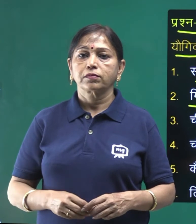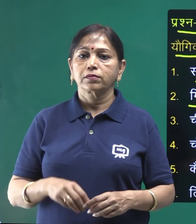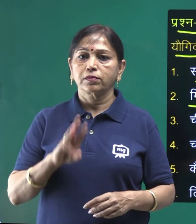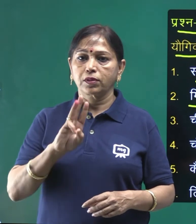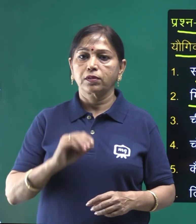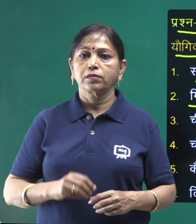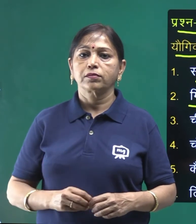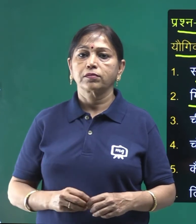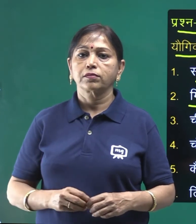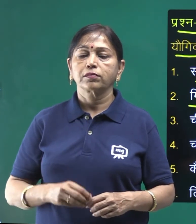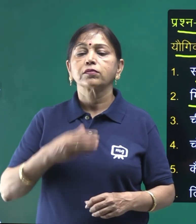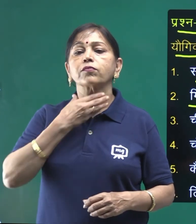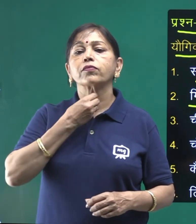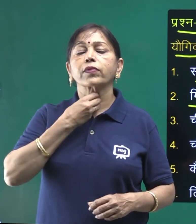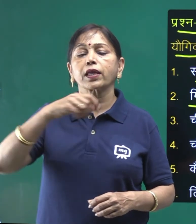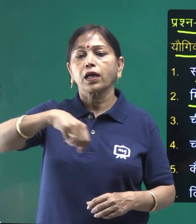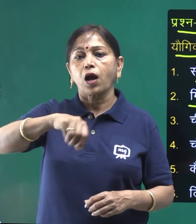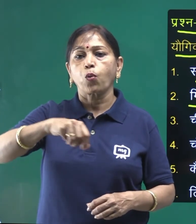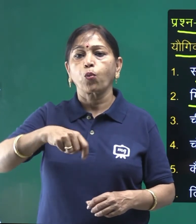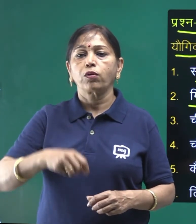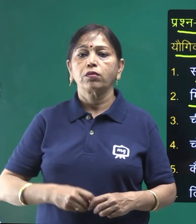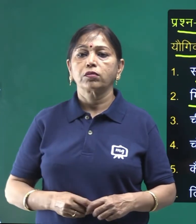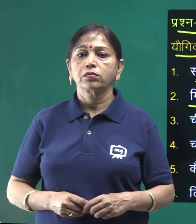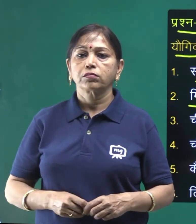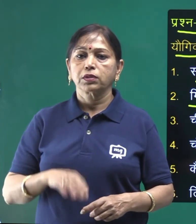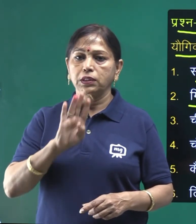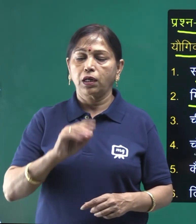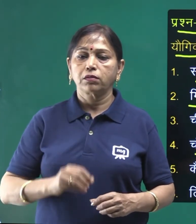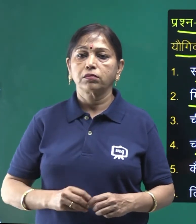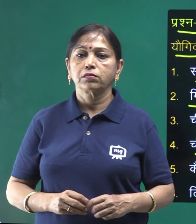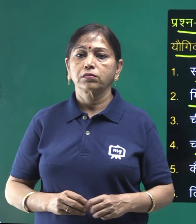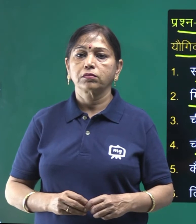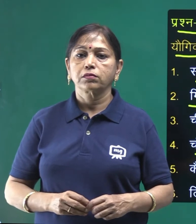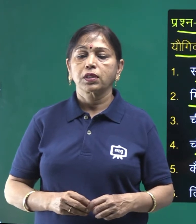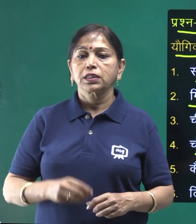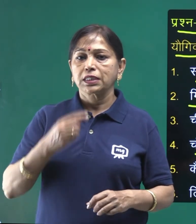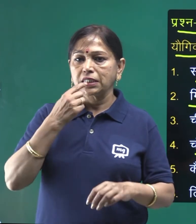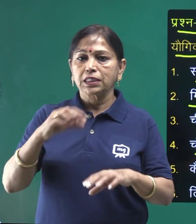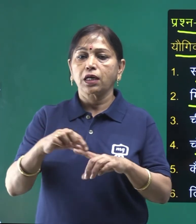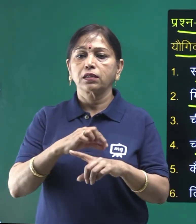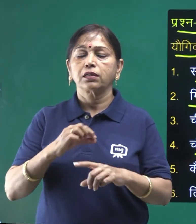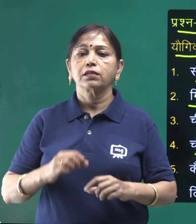3 चीनी का घोल। 4 चांदी।